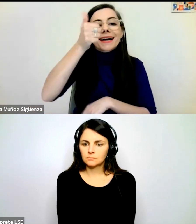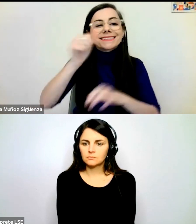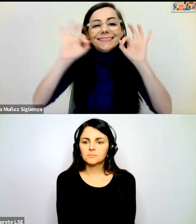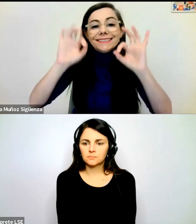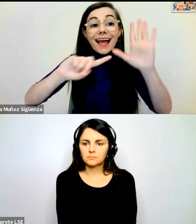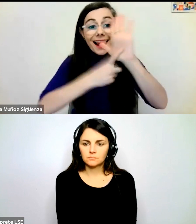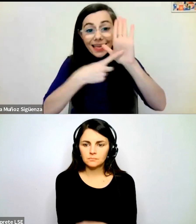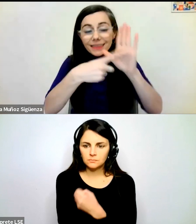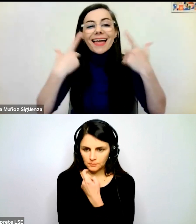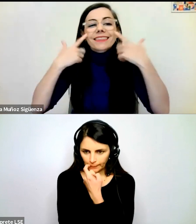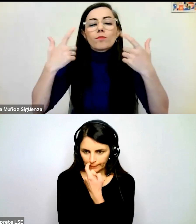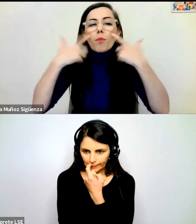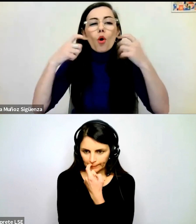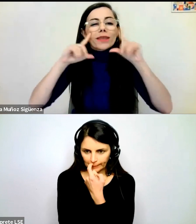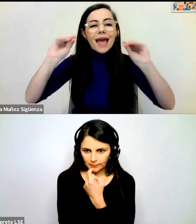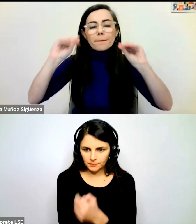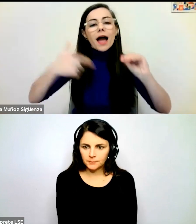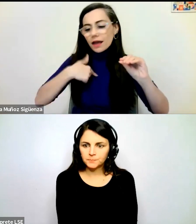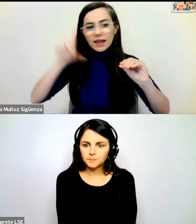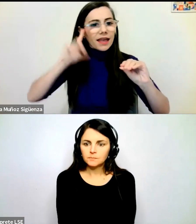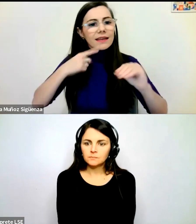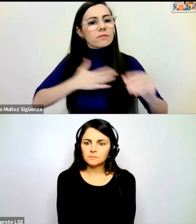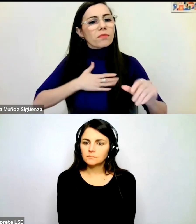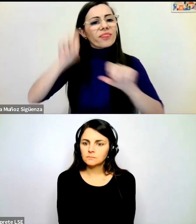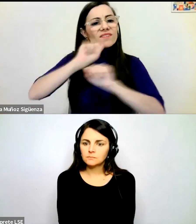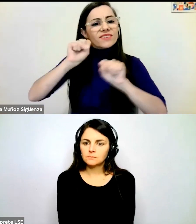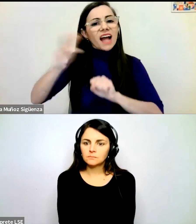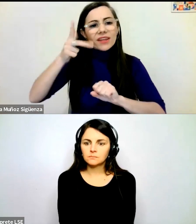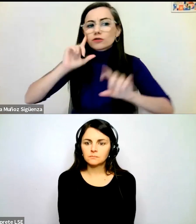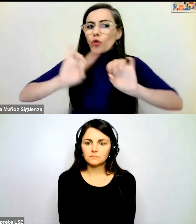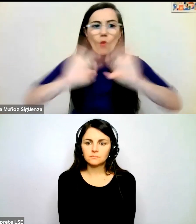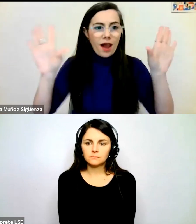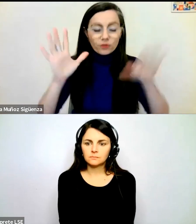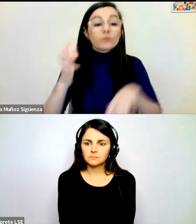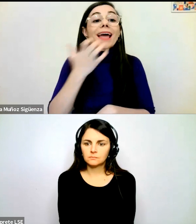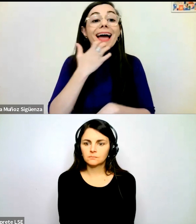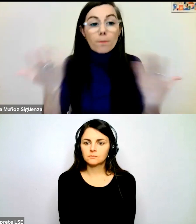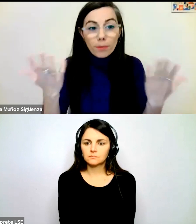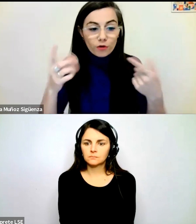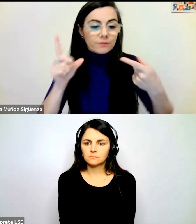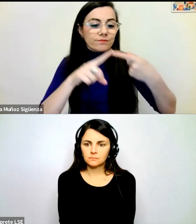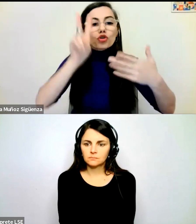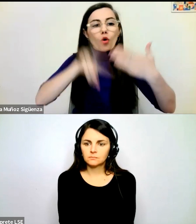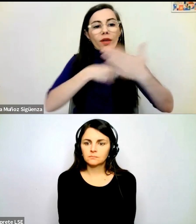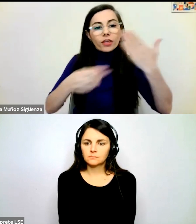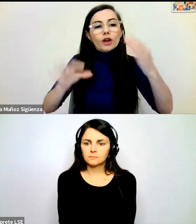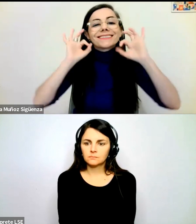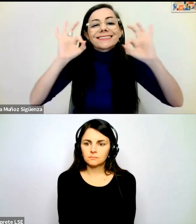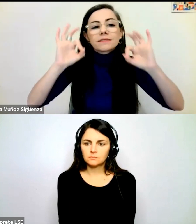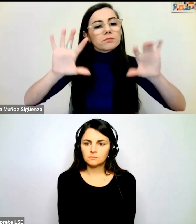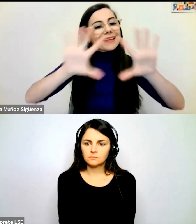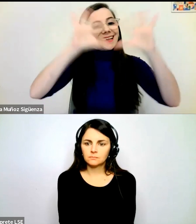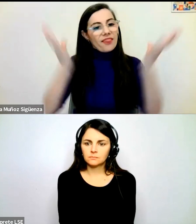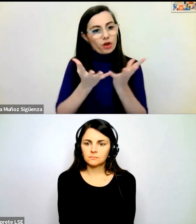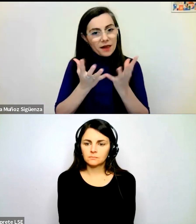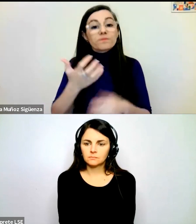no explica toda la legislación, sino que hemos visto y hemos intentado entresacar las